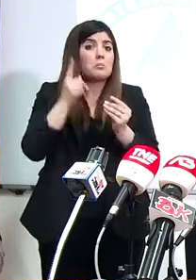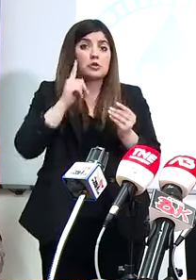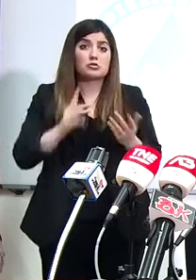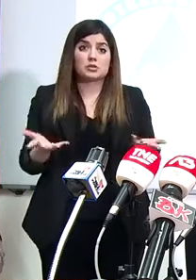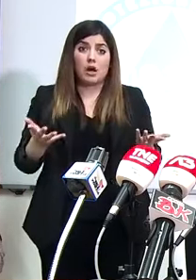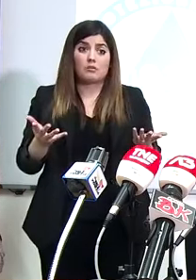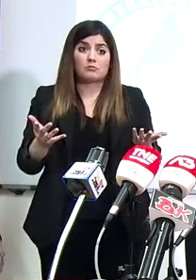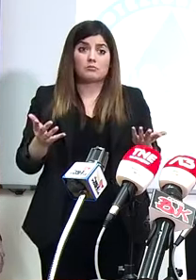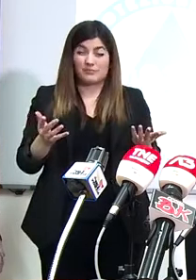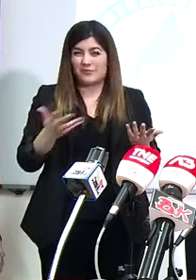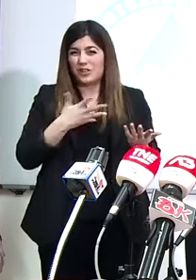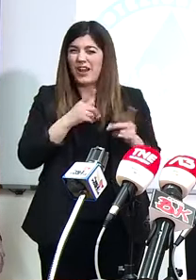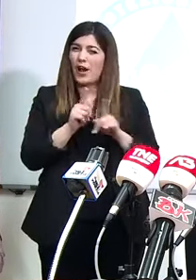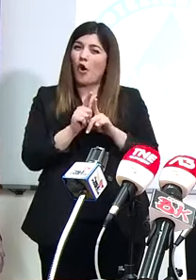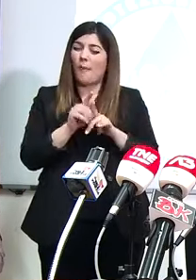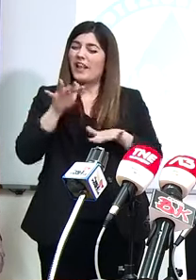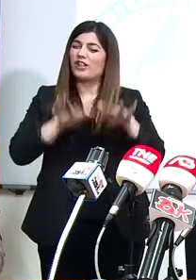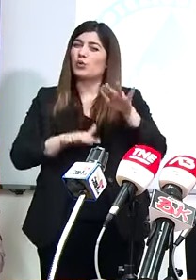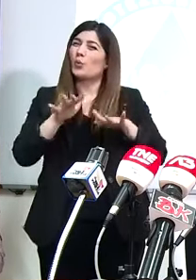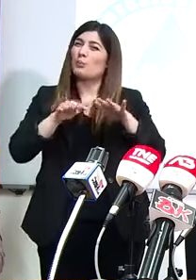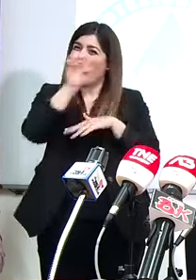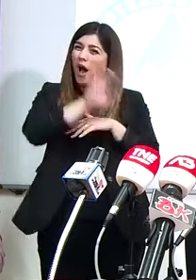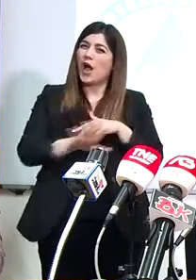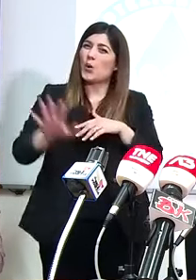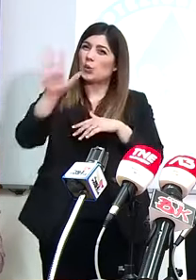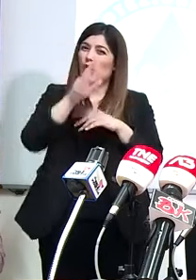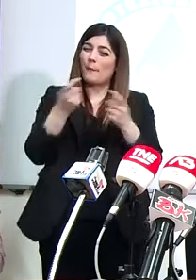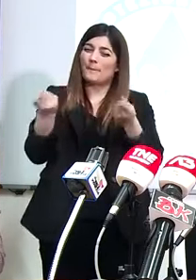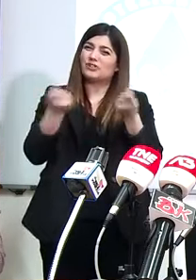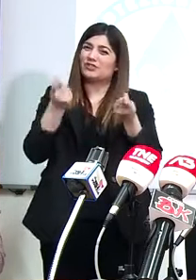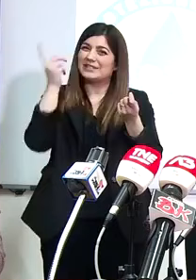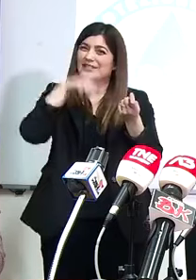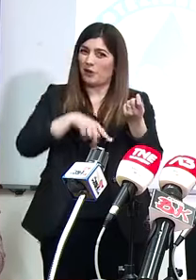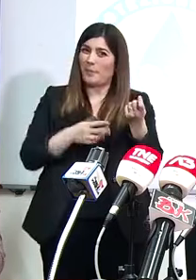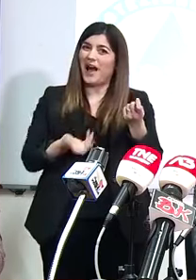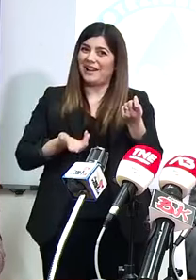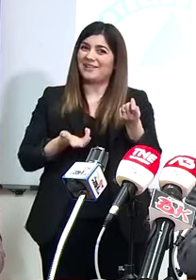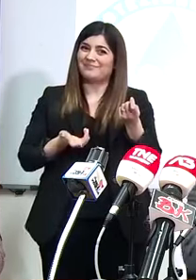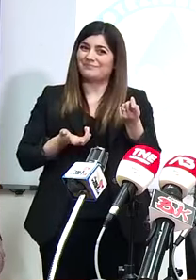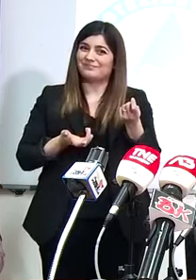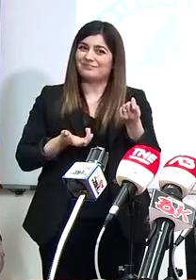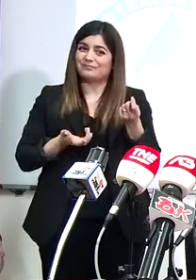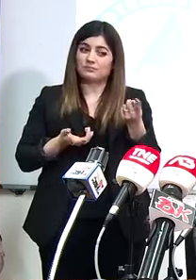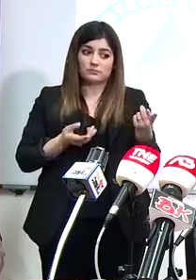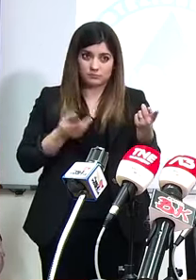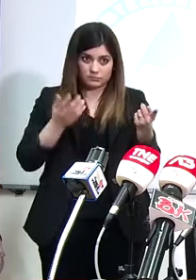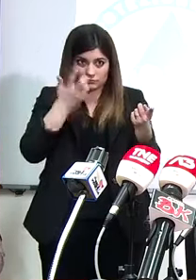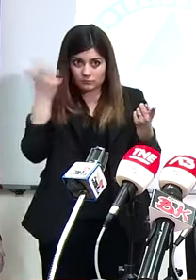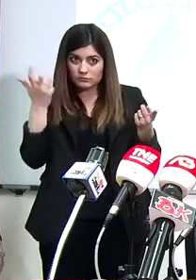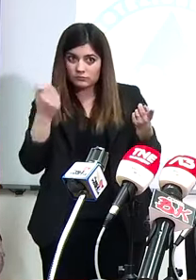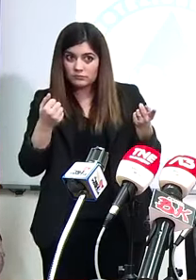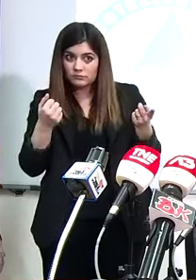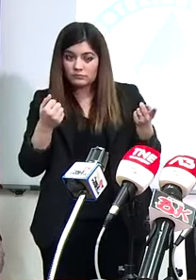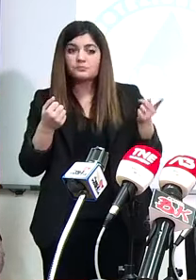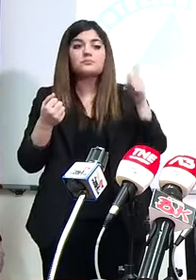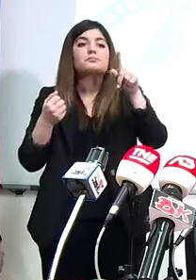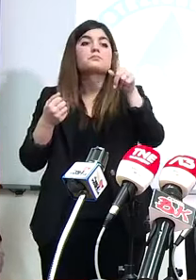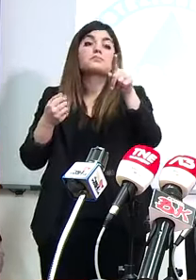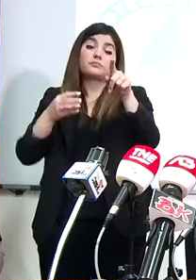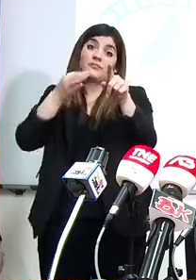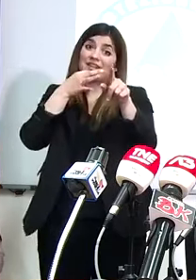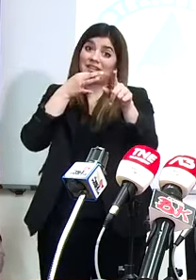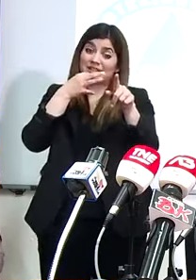qualcosa non abbia gestito bene prima e continuano gestirlo ora perché a questo punto se